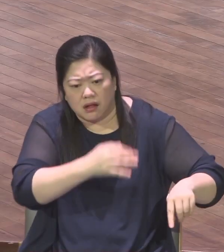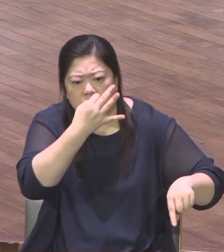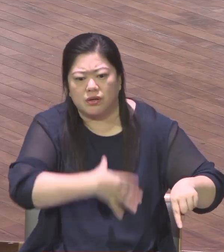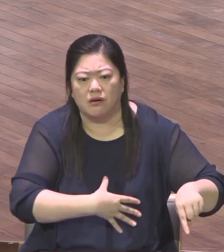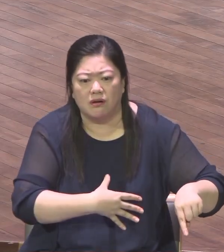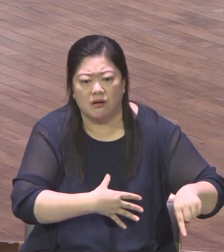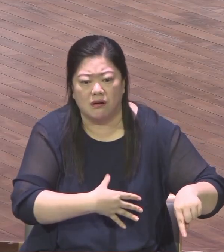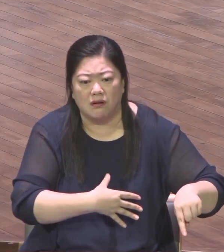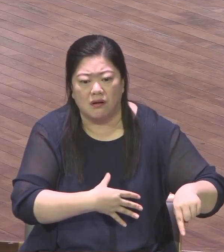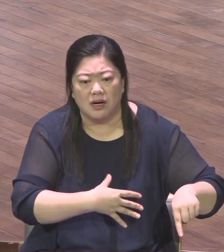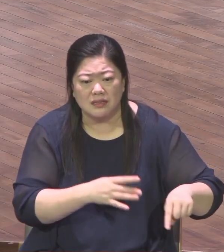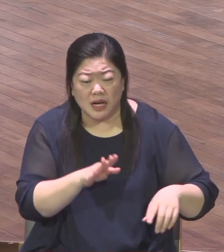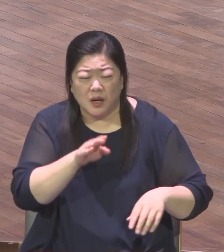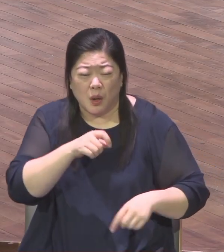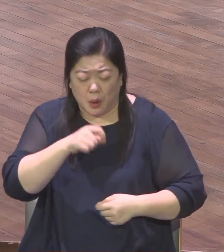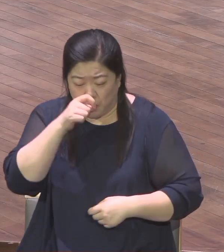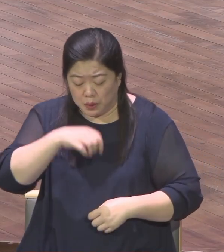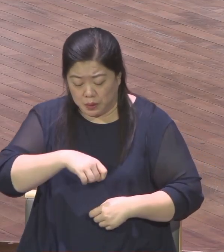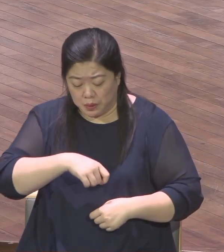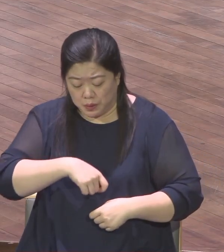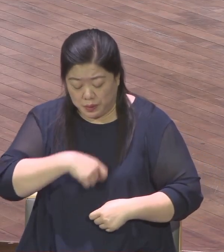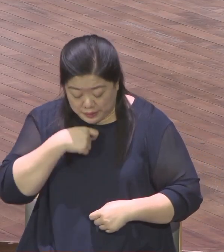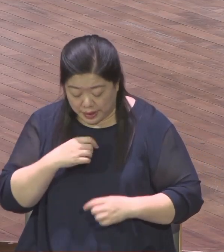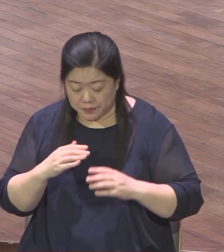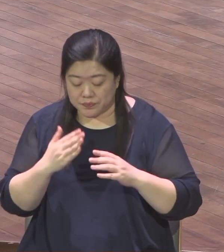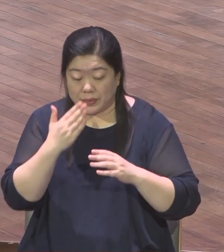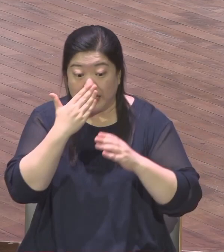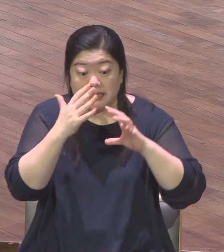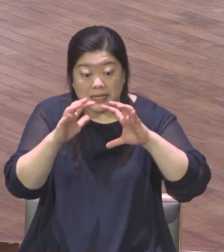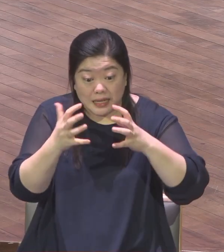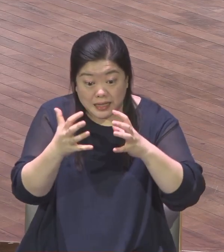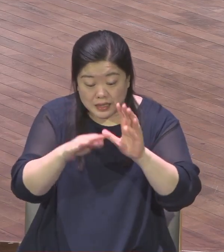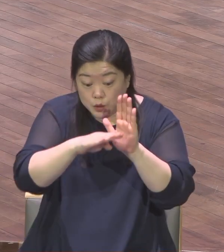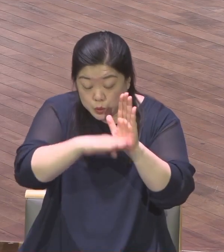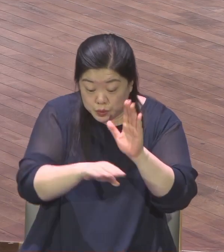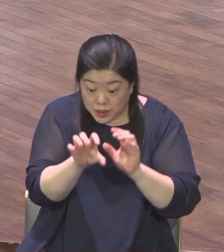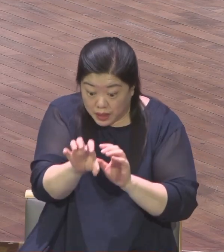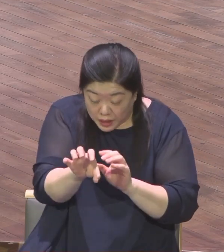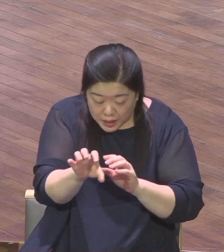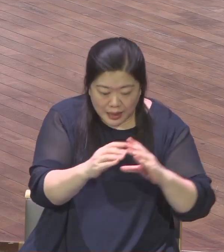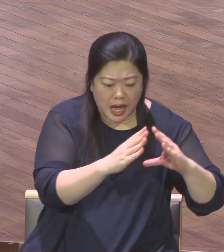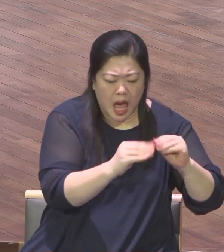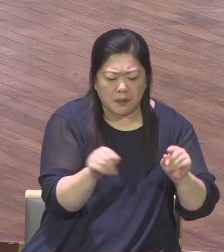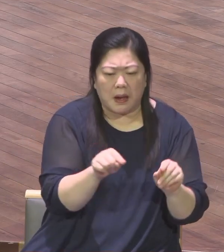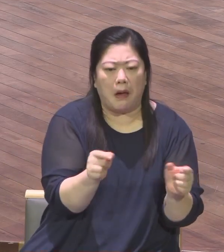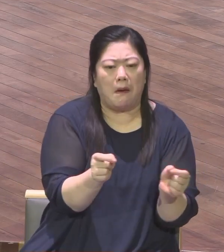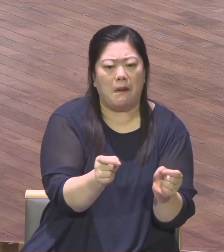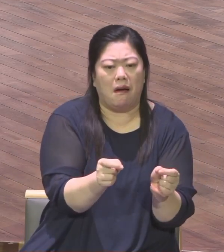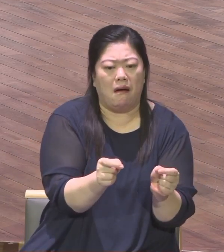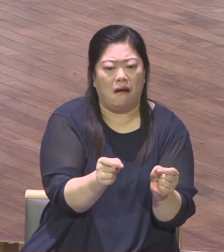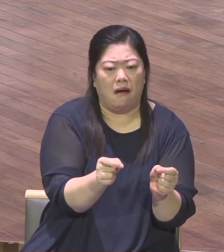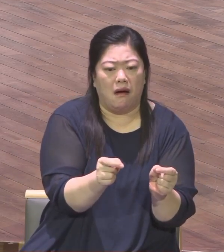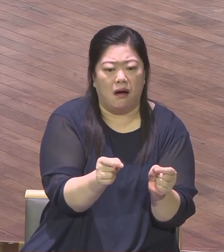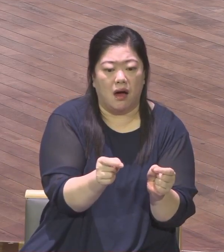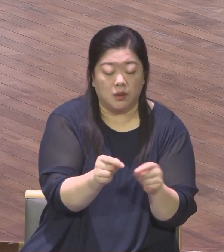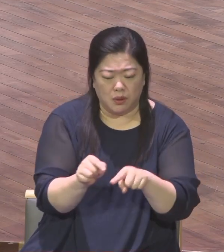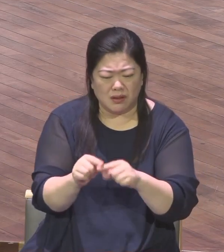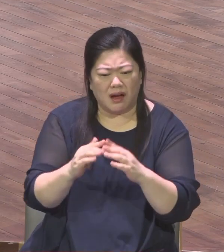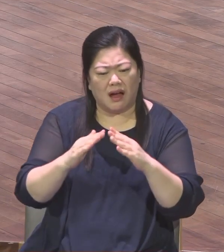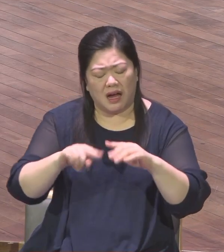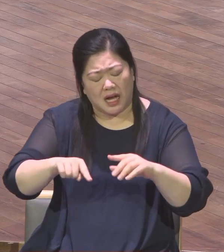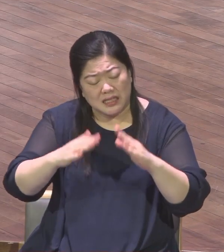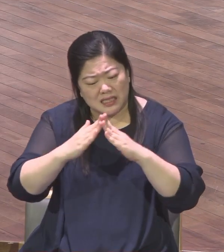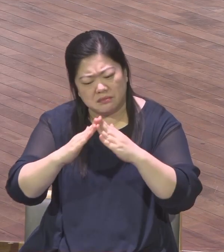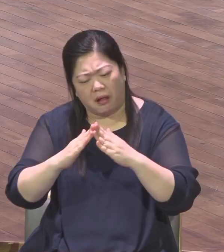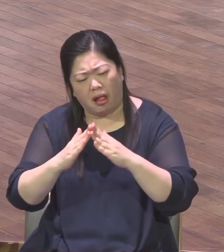애굽만큼 피난하기에 이 매력적인 나라가 그 당시 없었어요. 애굽 가기 최고 좋아. 유다의